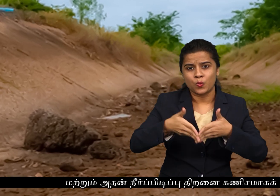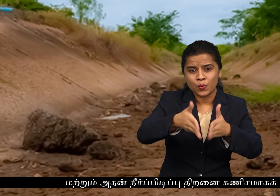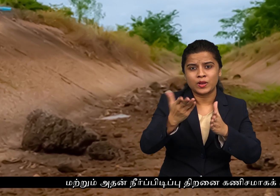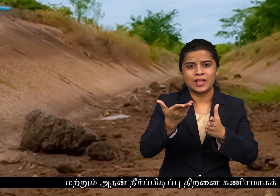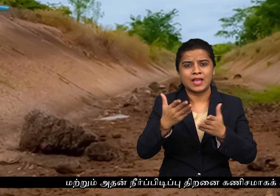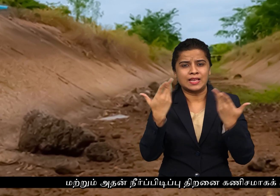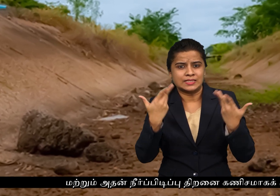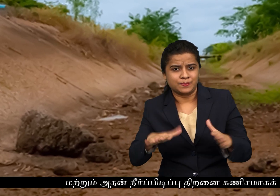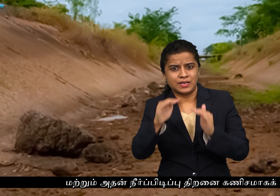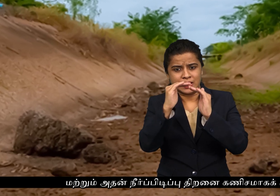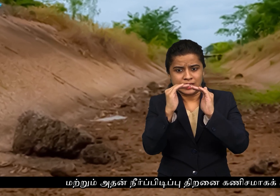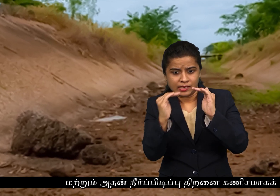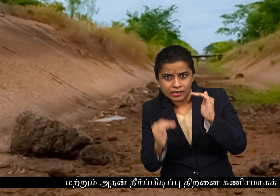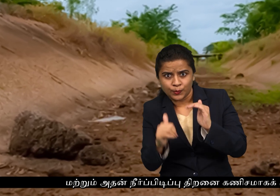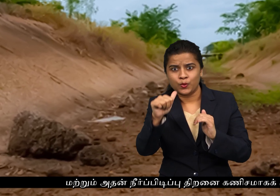திறனை கணிசமாக குறைத்தது.